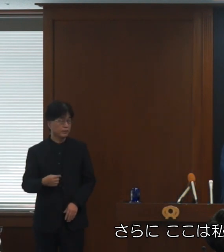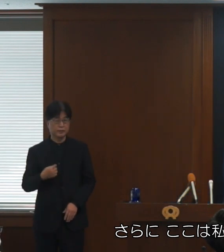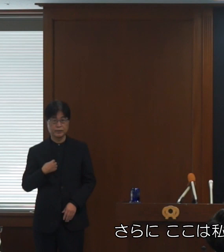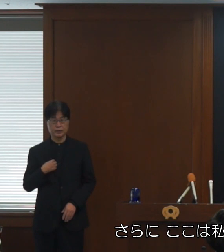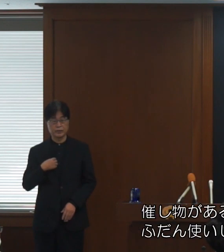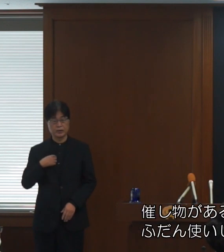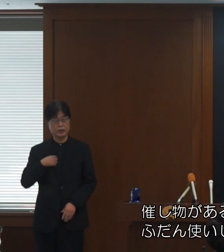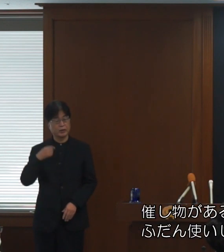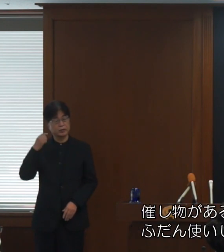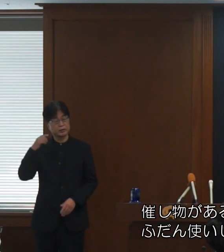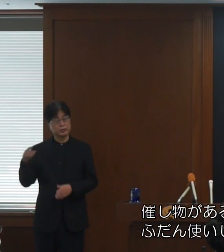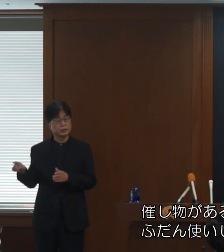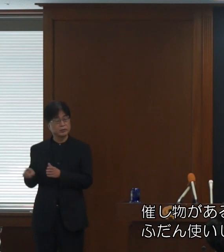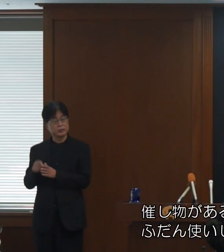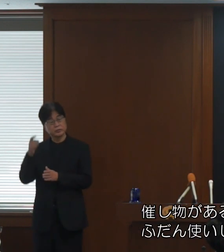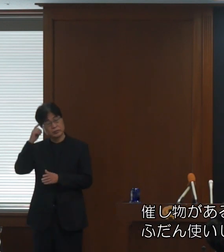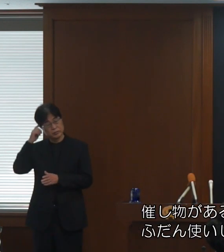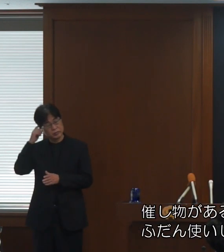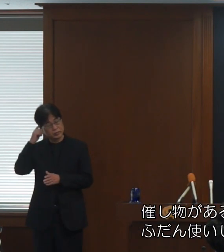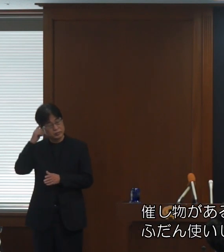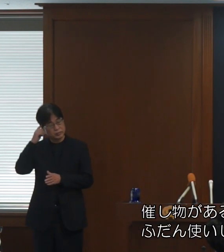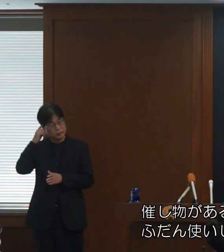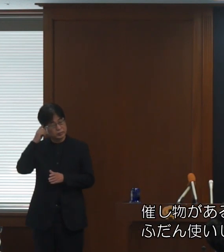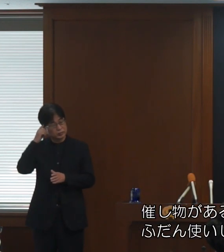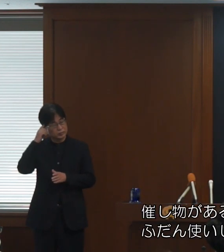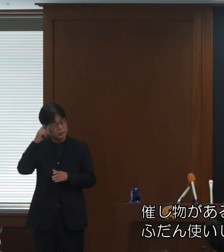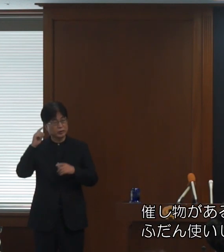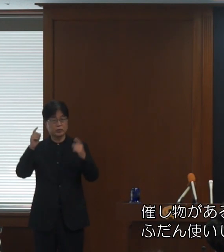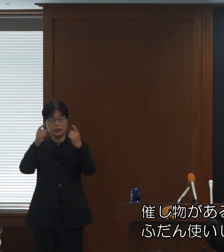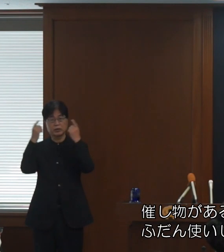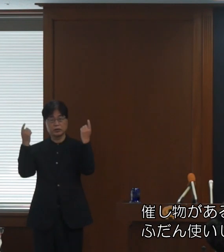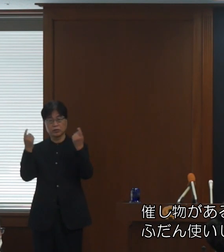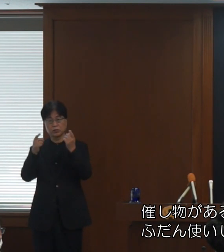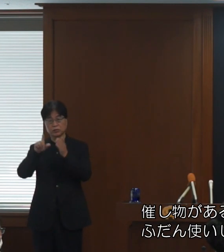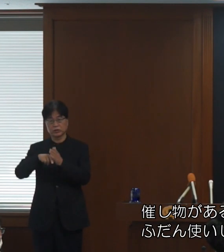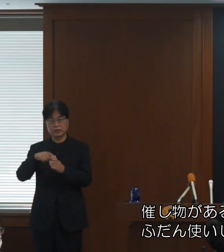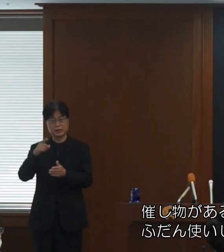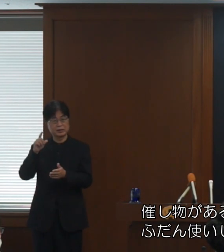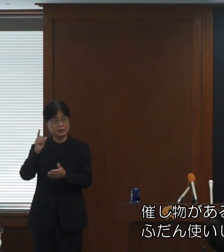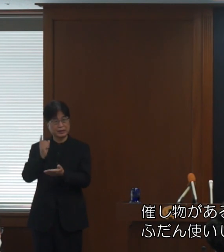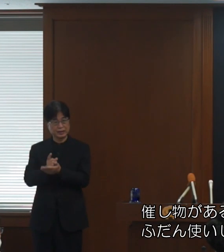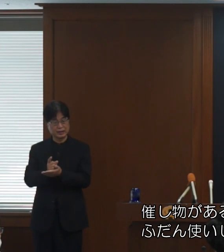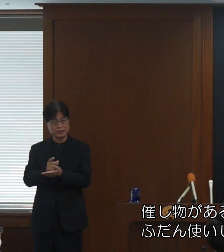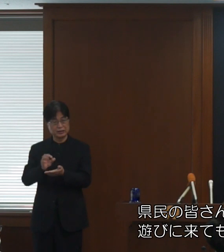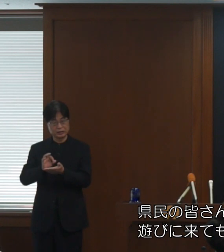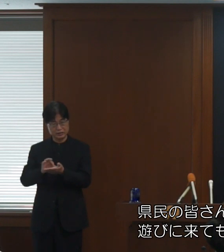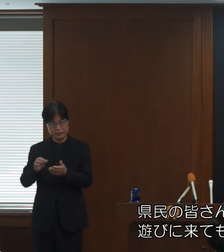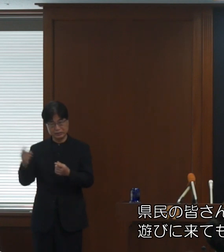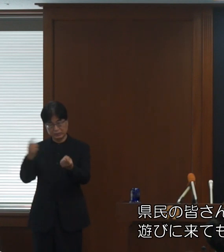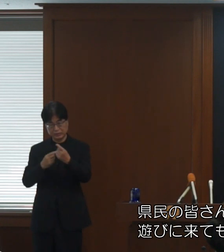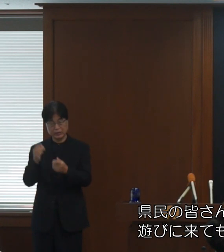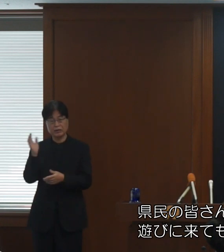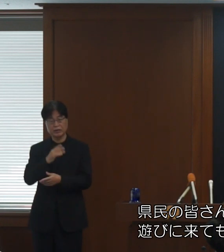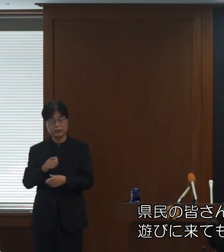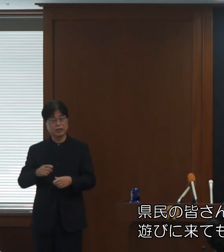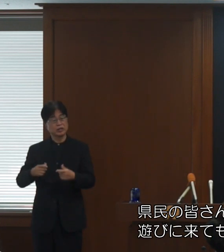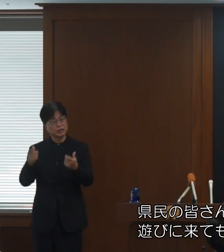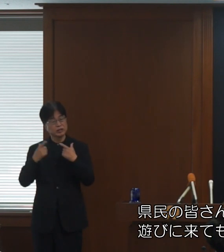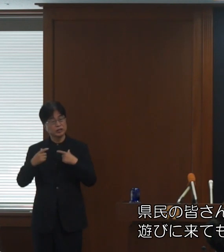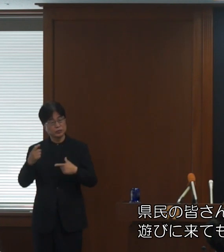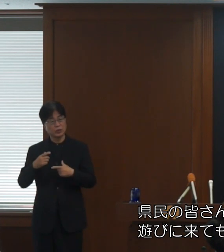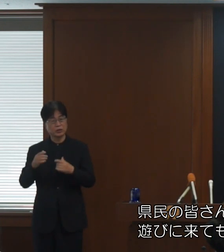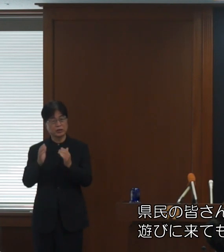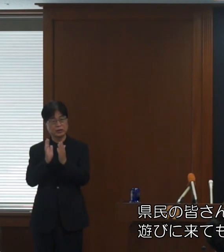ずっと思っていたのはその催し物がある時だけじゃなくて普段使いにしてもらうという県民の皆さん方